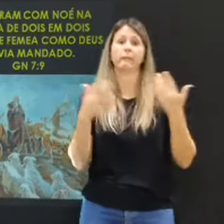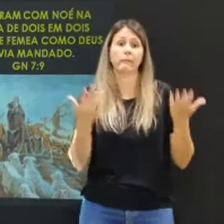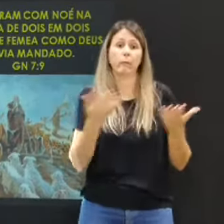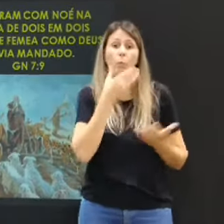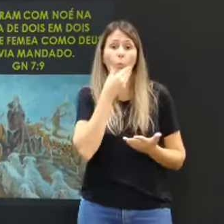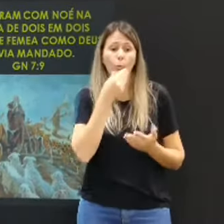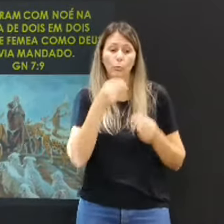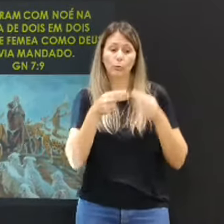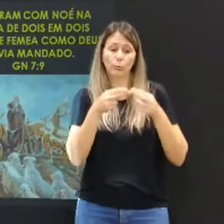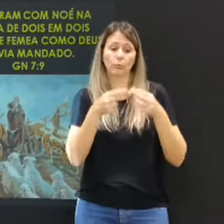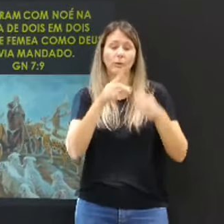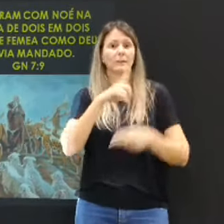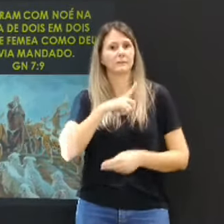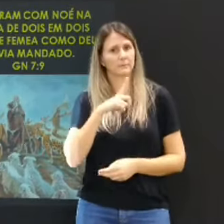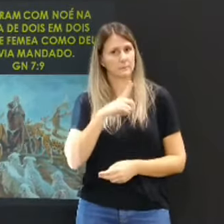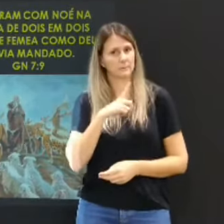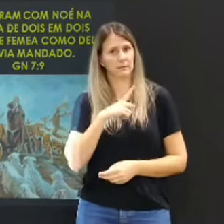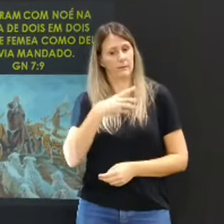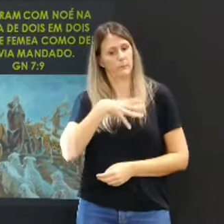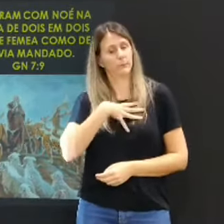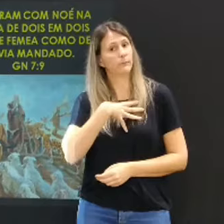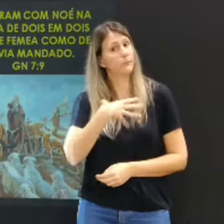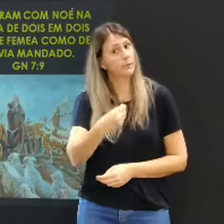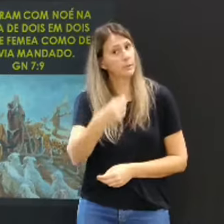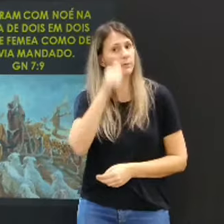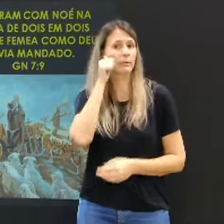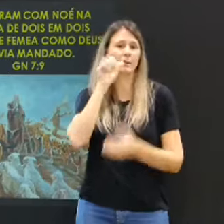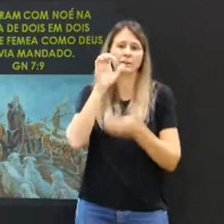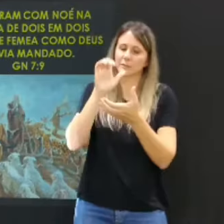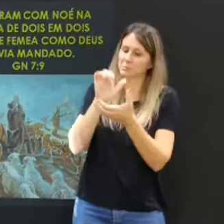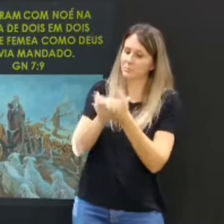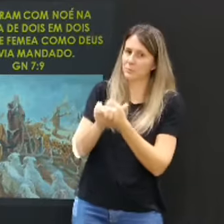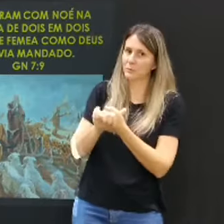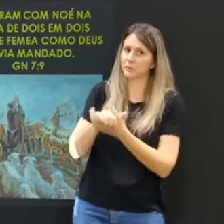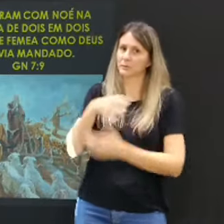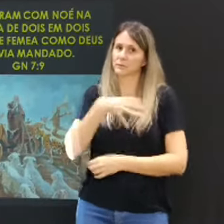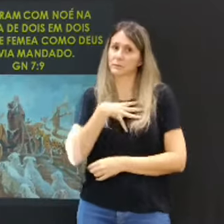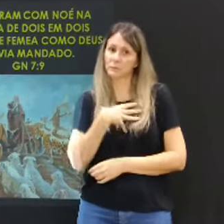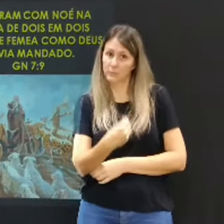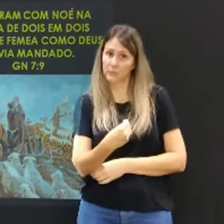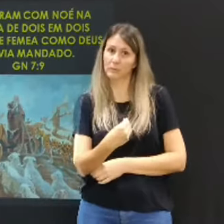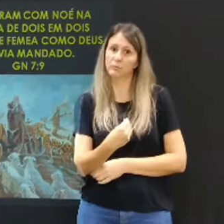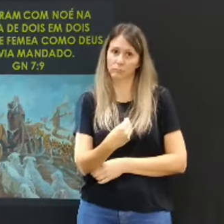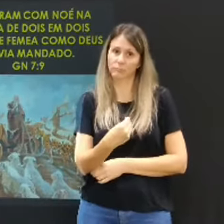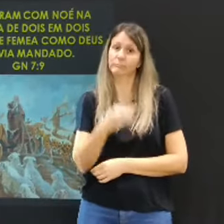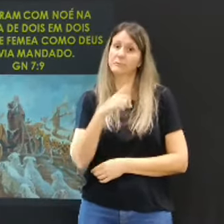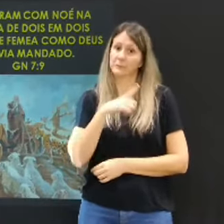povo falava isso. Mas Noé, ele tinha uma família, ele tinha uma esposa, ele tinha